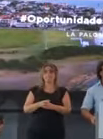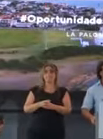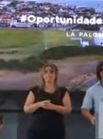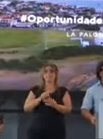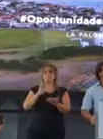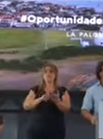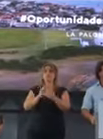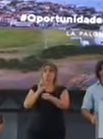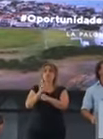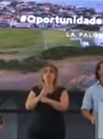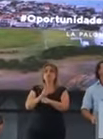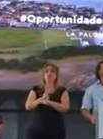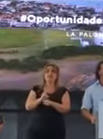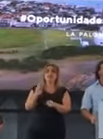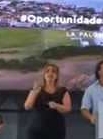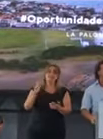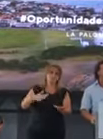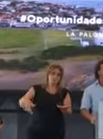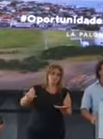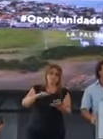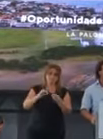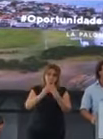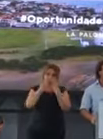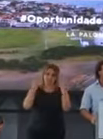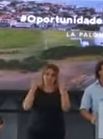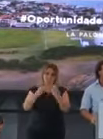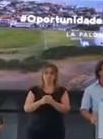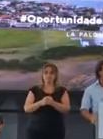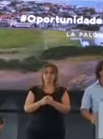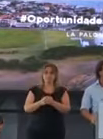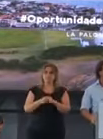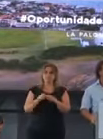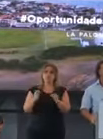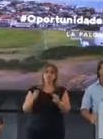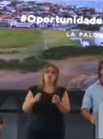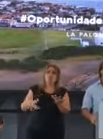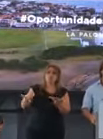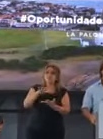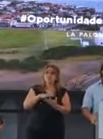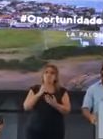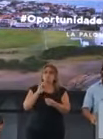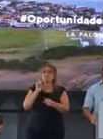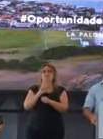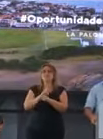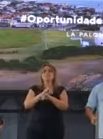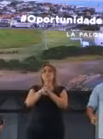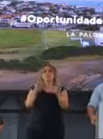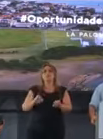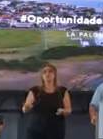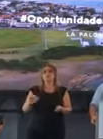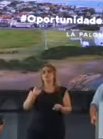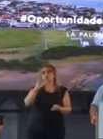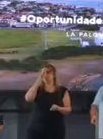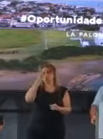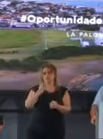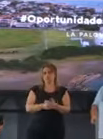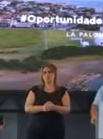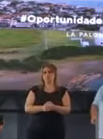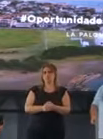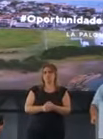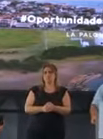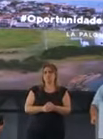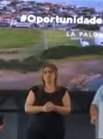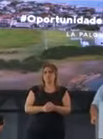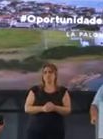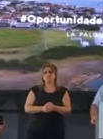en materia de seguridad pública están todas las condiciones dadas para asegurarle la paz a los uruguayos.